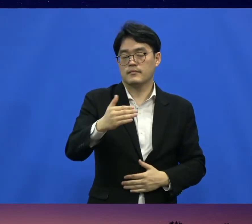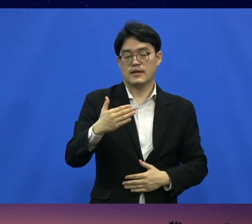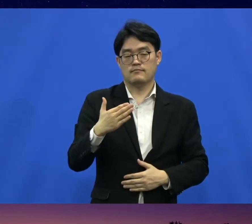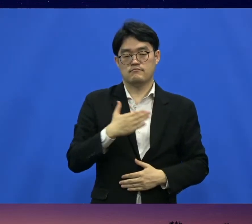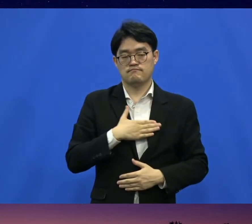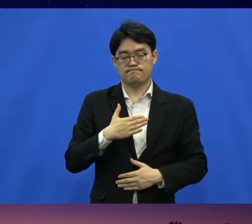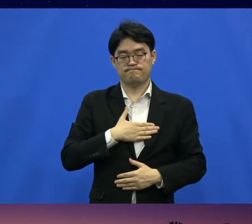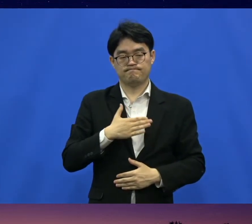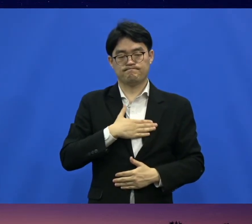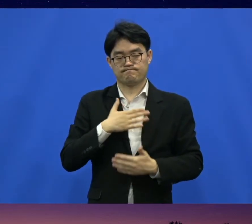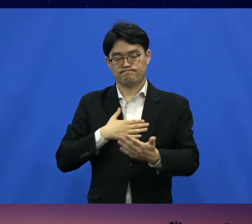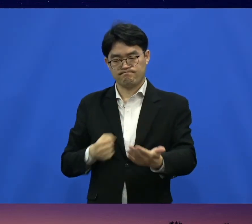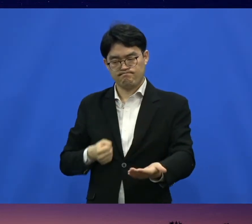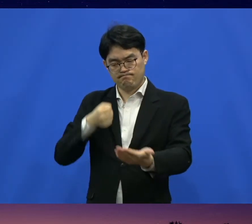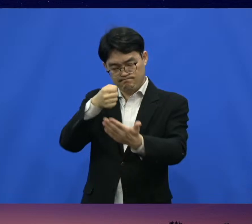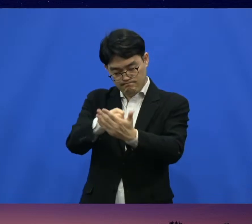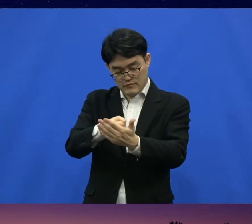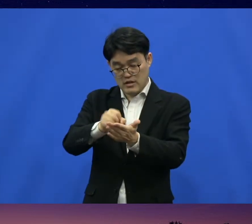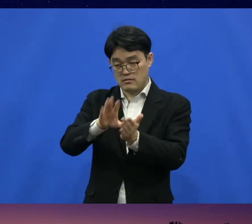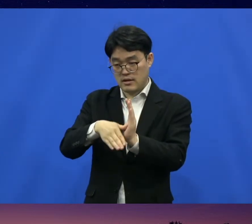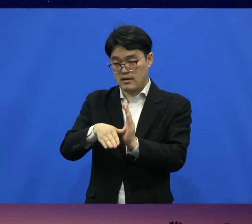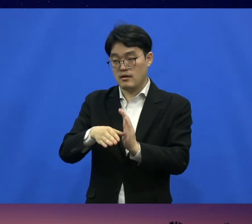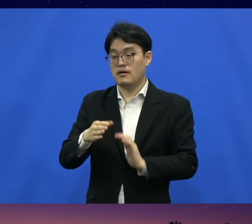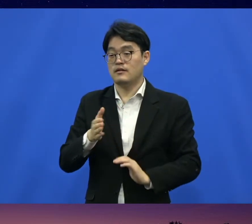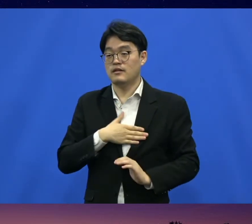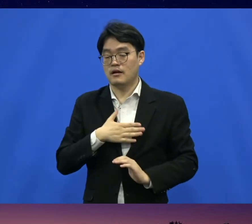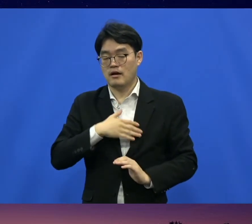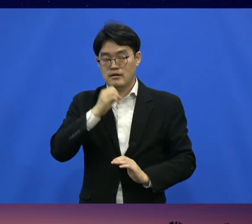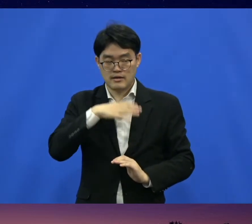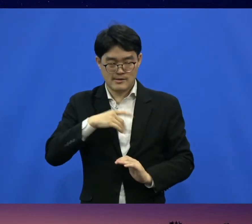선택이 믿음의 선택인가 하는 거죠.